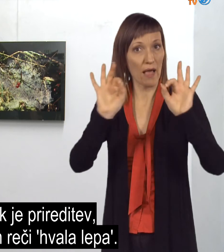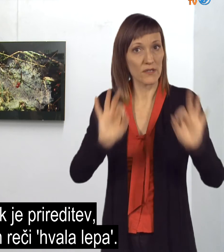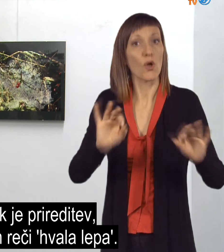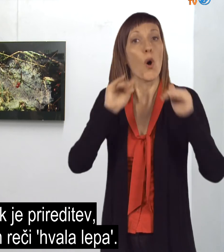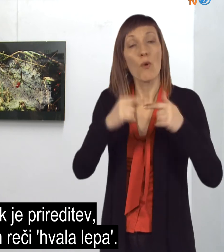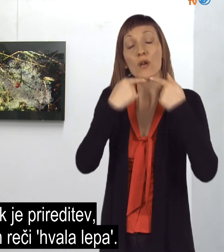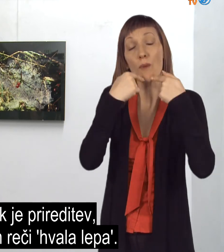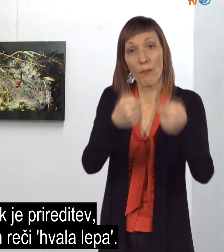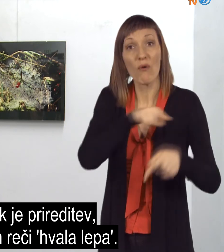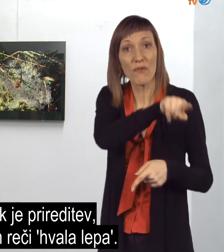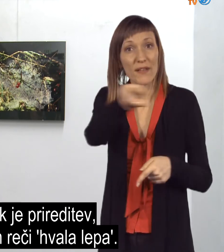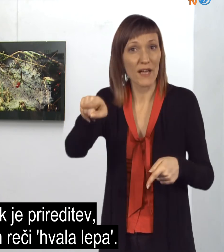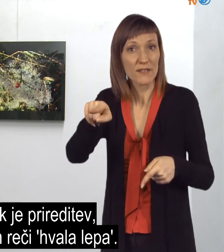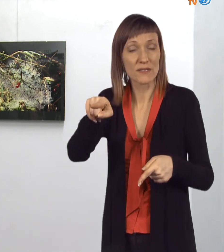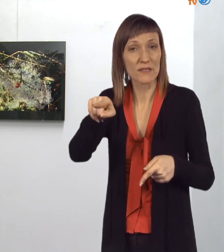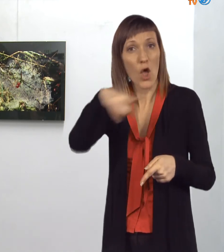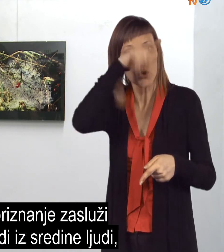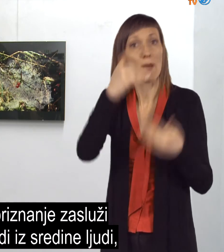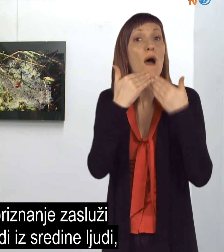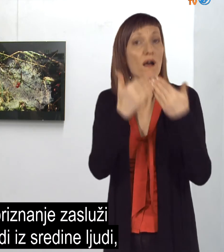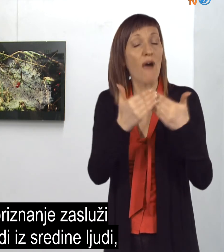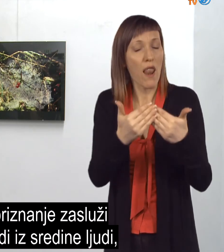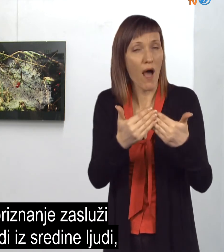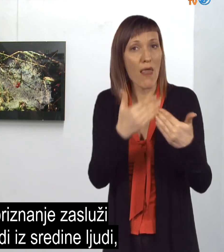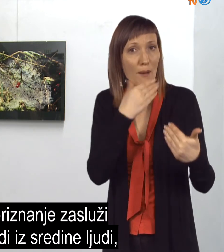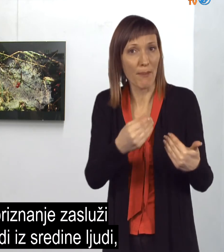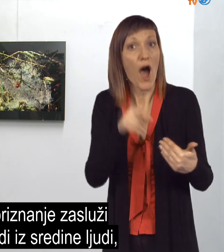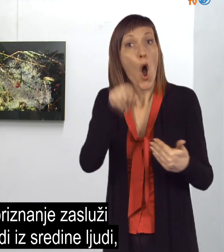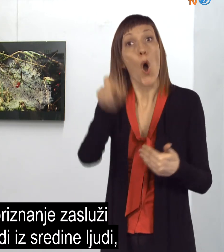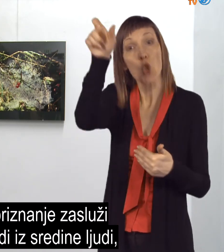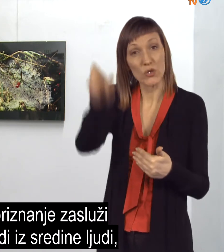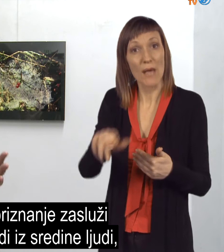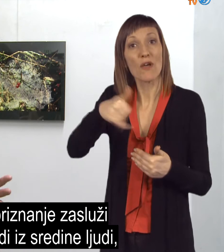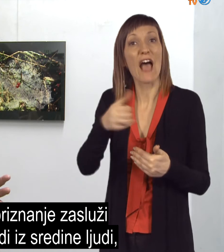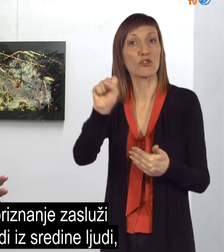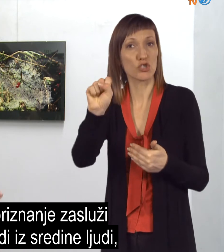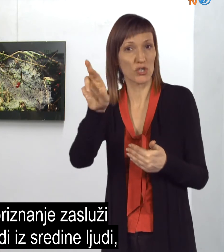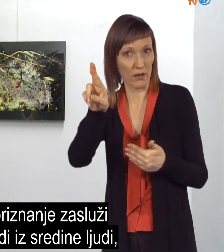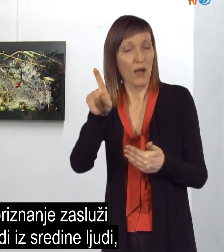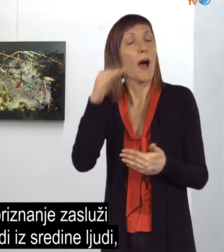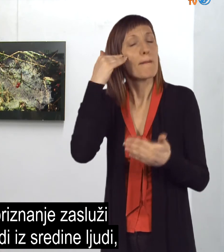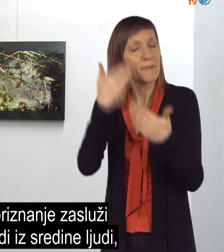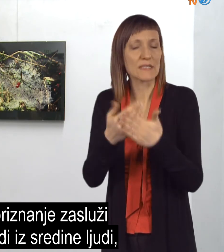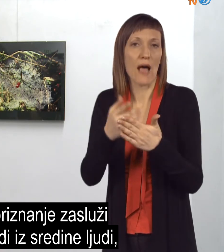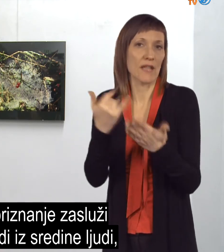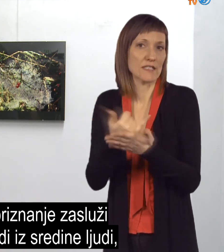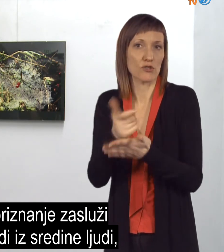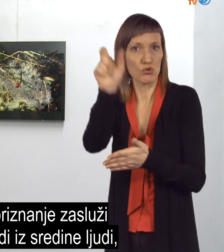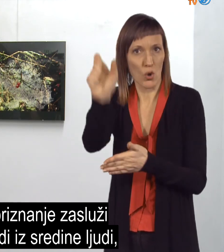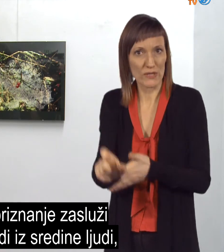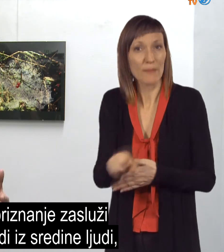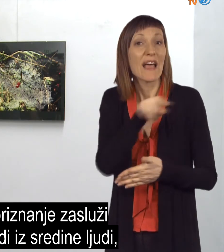reči ljudem hvala lepa. Janez Šter si to priznanje zasluži osebno in pa iz